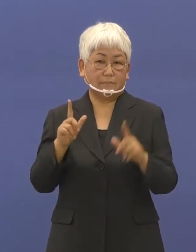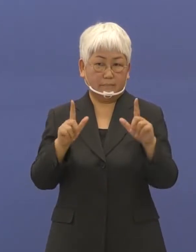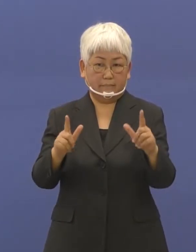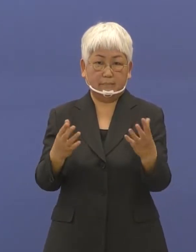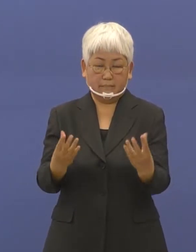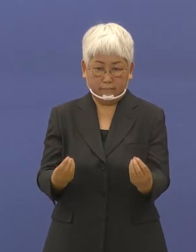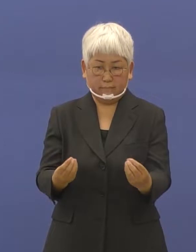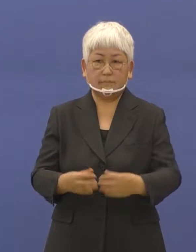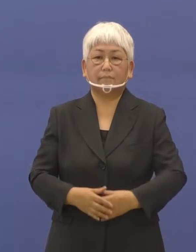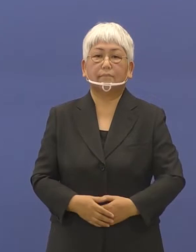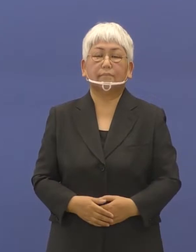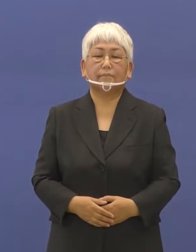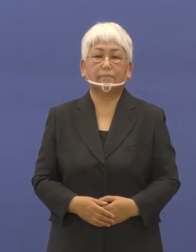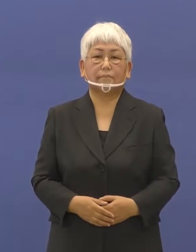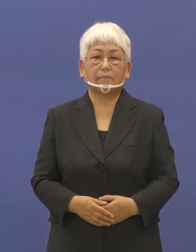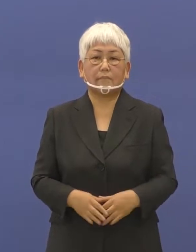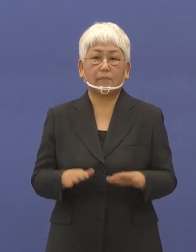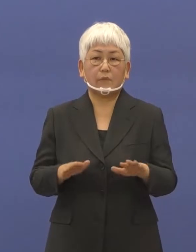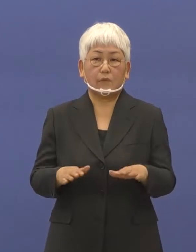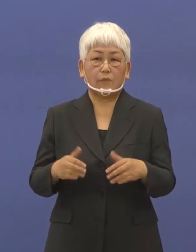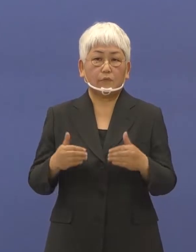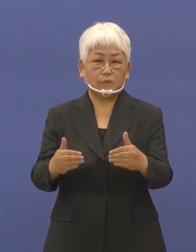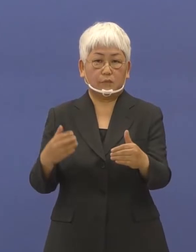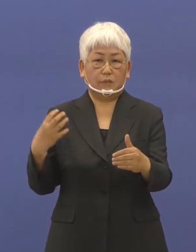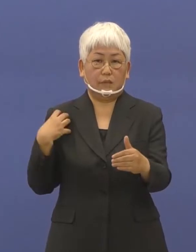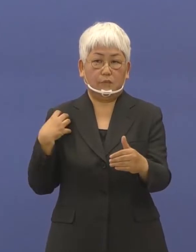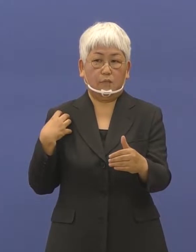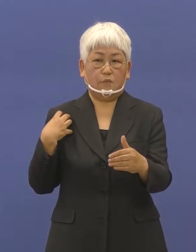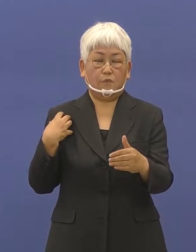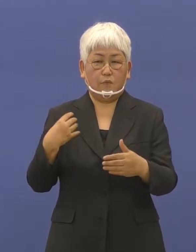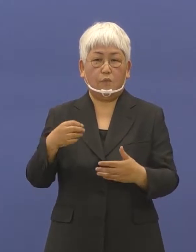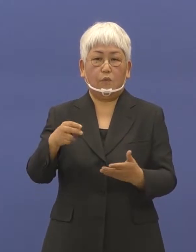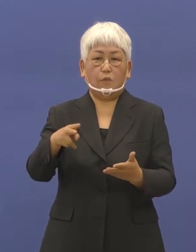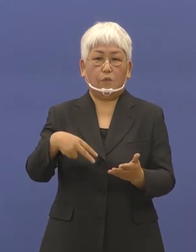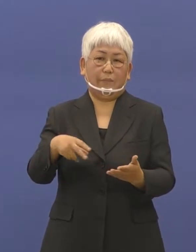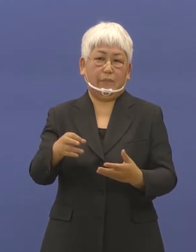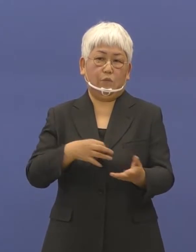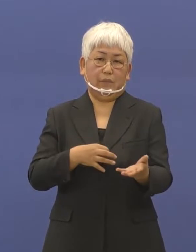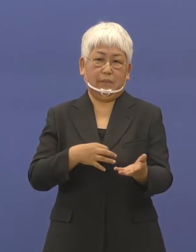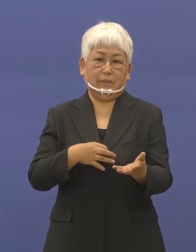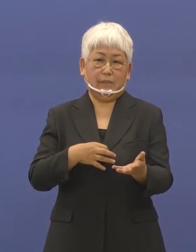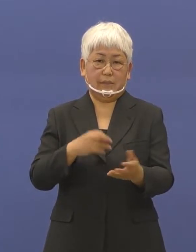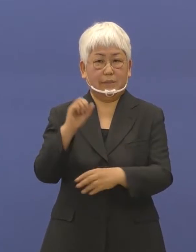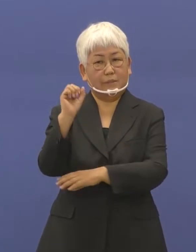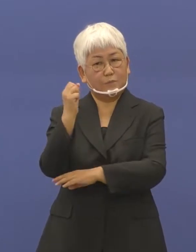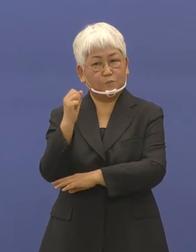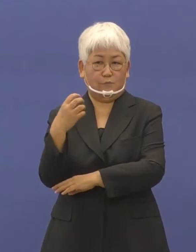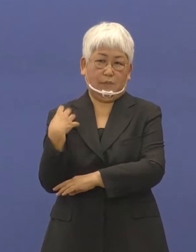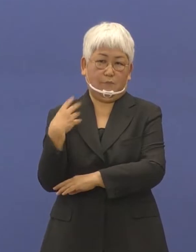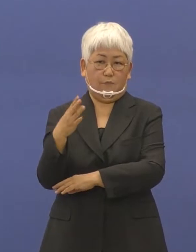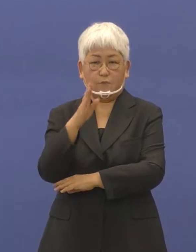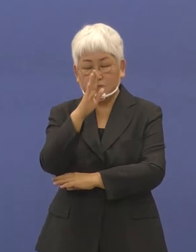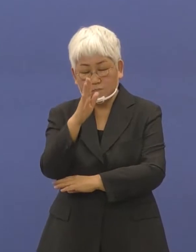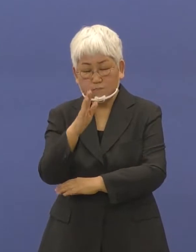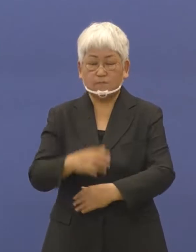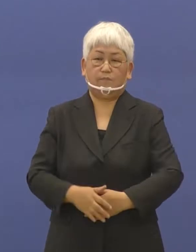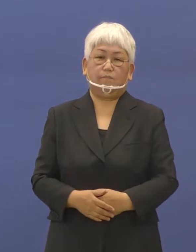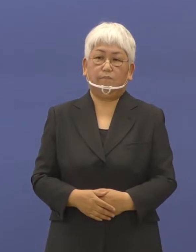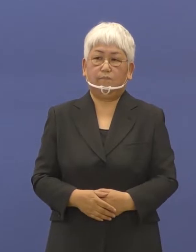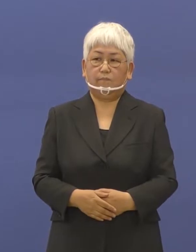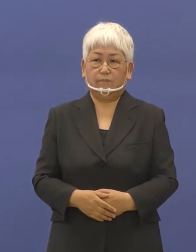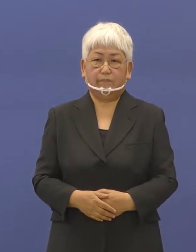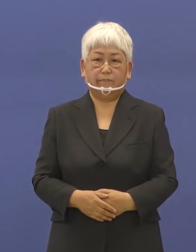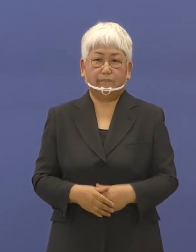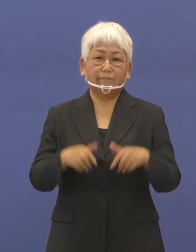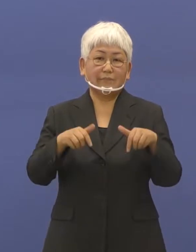表を終わります。本日の進行は読売新聞の西口記者にお願いしておりますので、よろしくお願いします。 読売